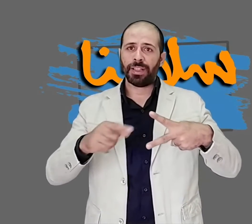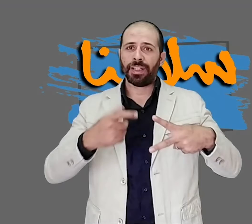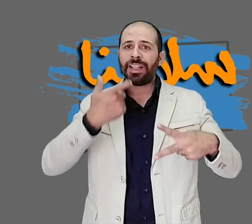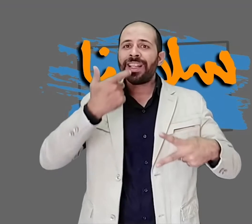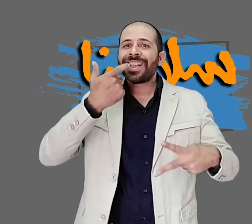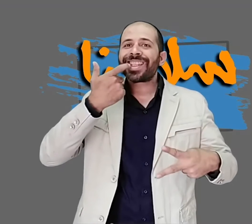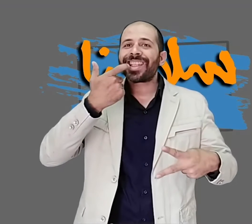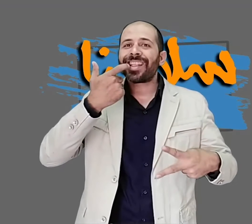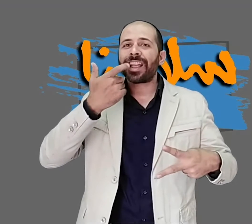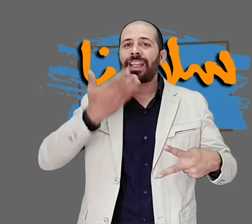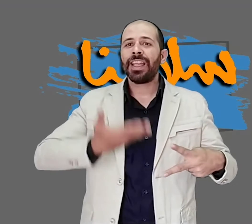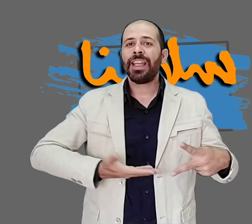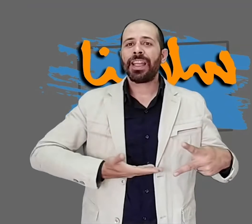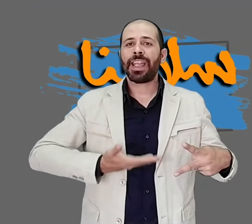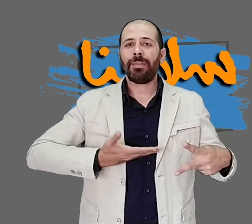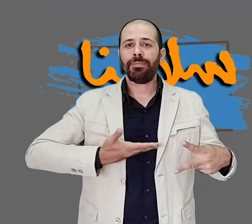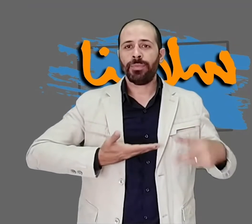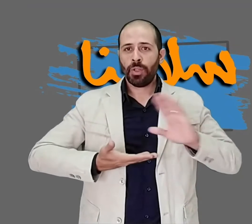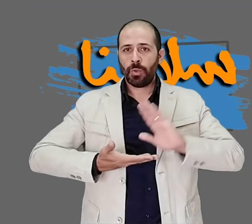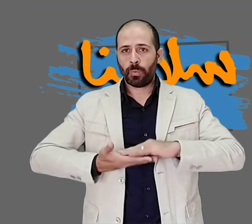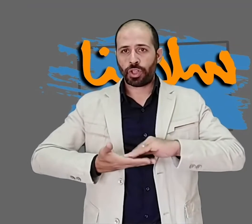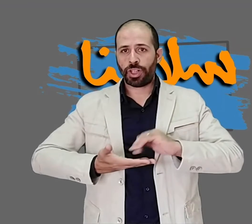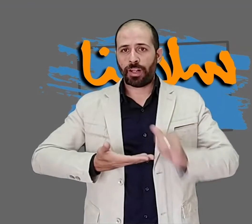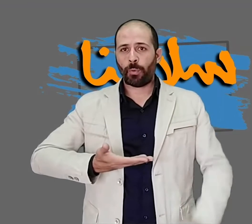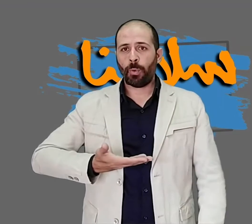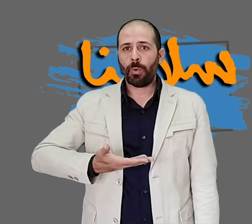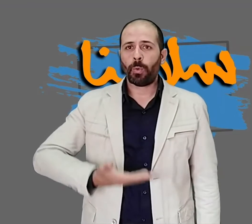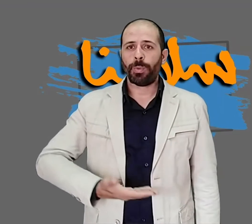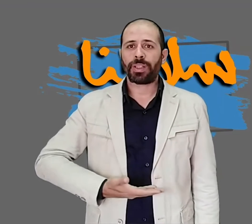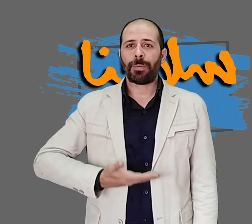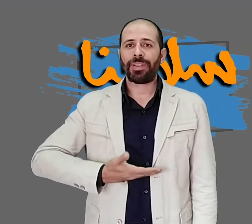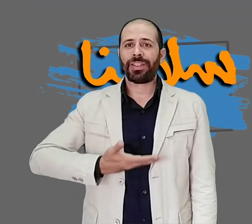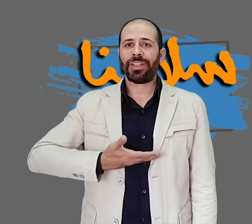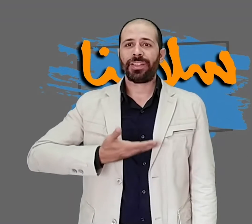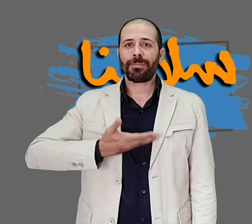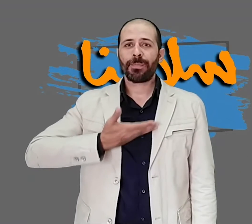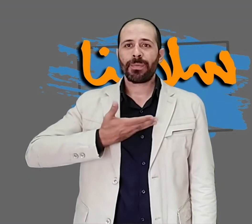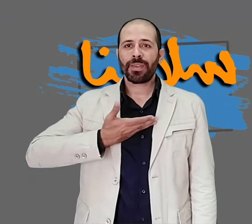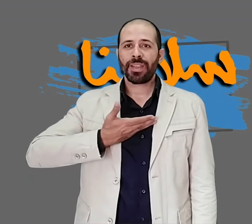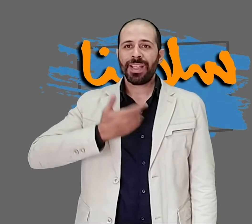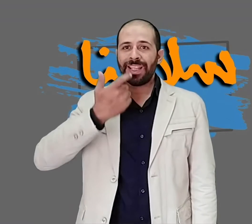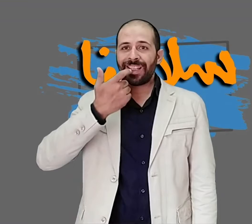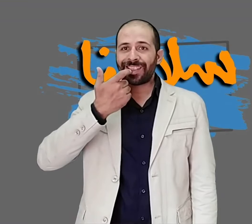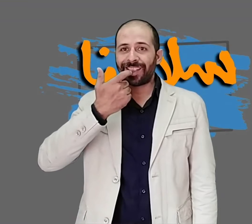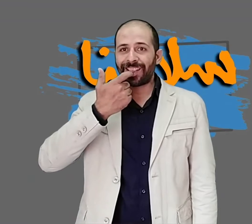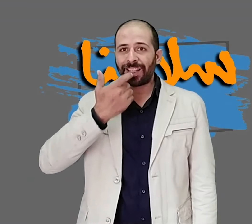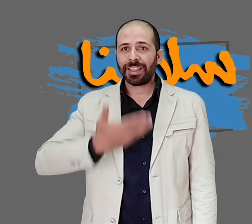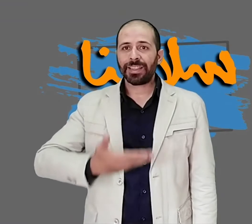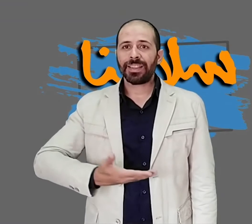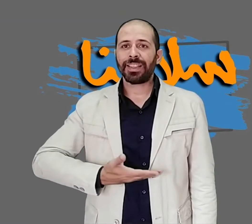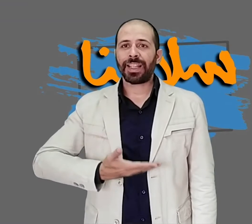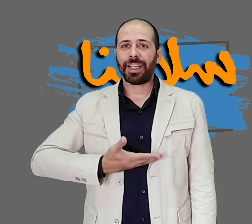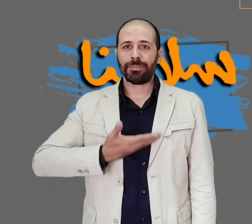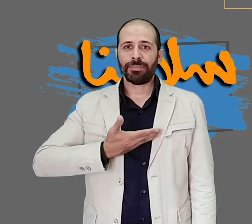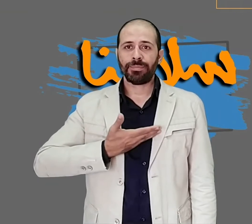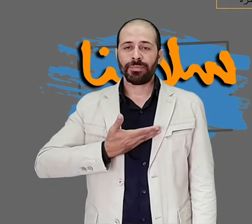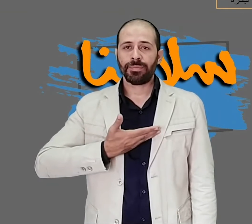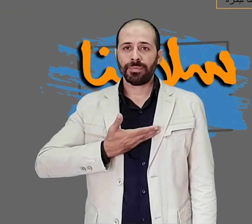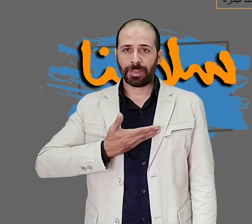اللي سنك كام؟ وش داير فوق وبيطلع بالتدريج. سنك كام؟